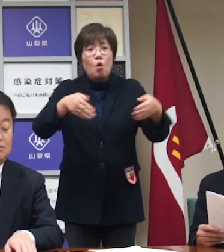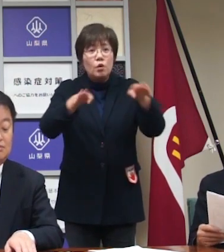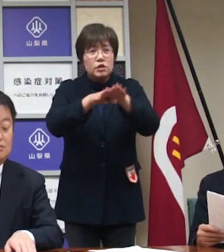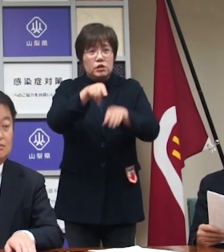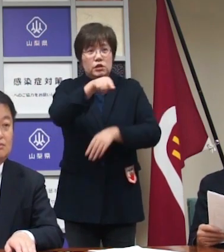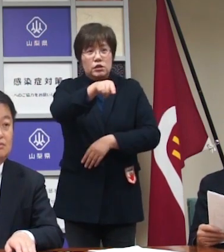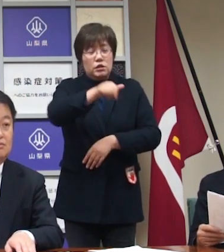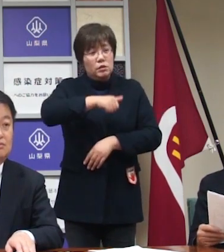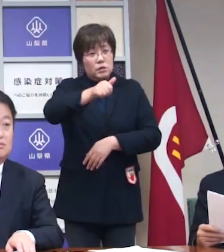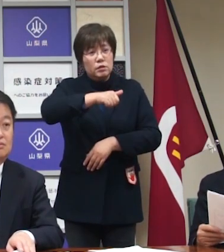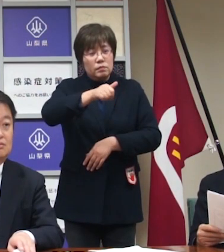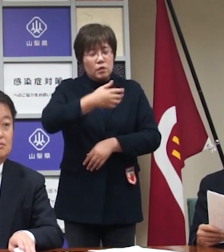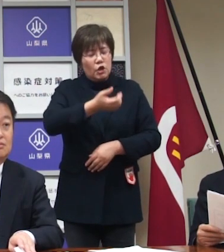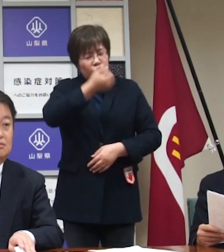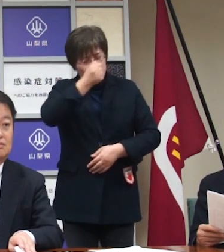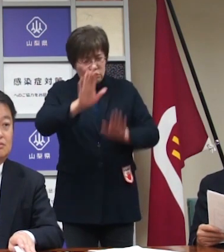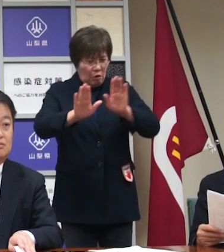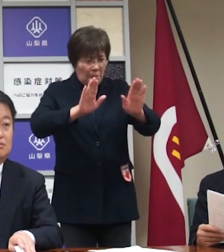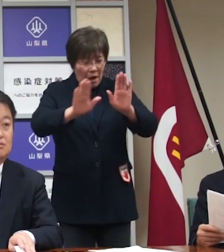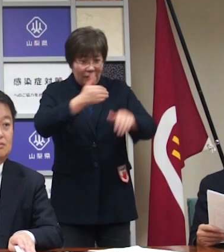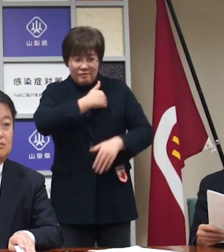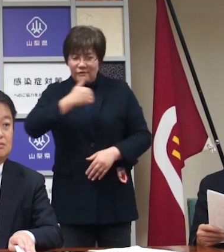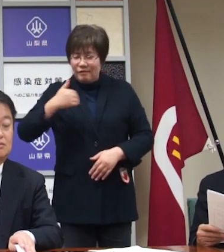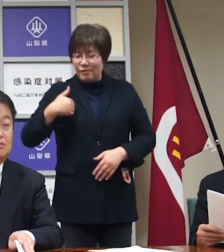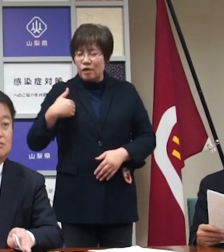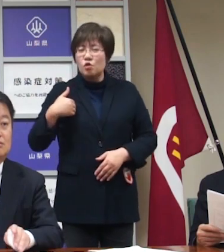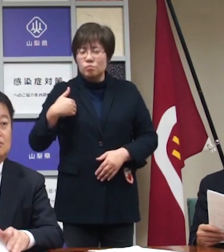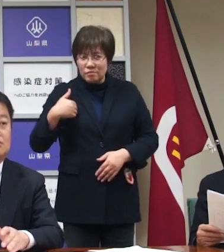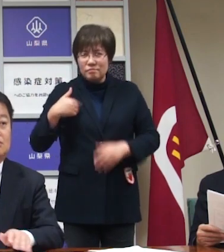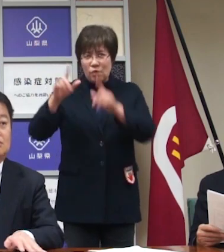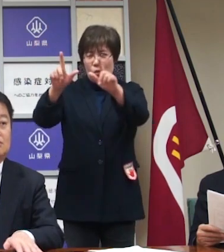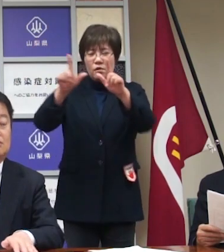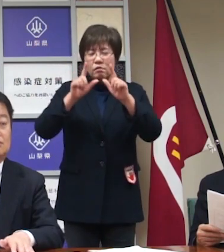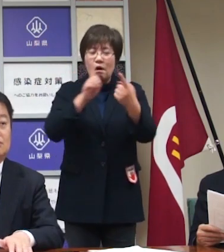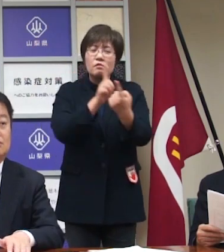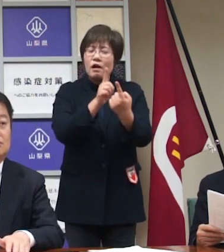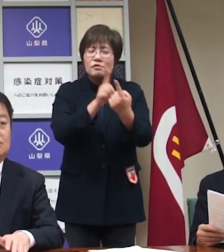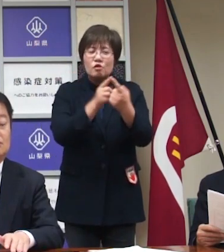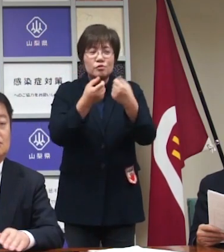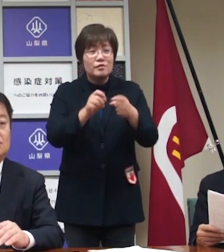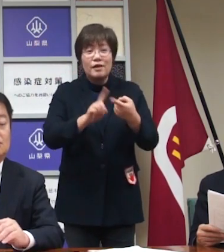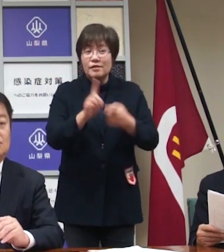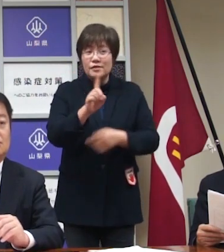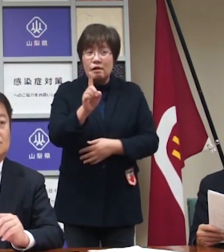分な防備をしてたので大丈夫、それどういう対策をされてたんですか。